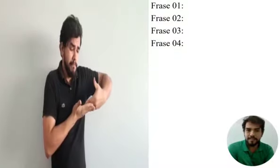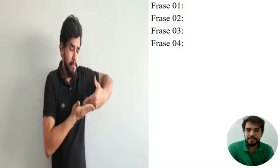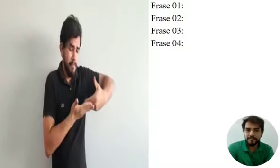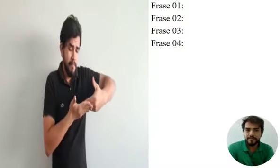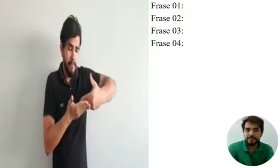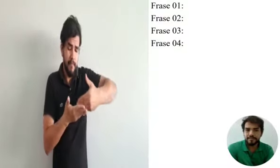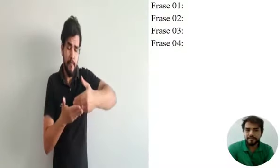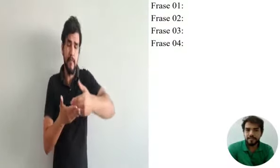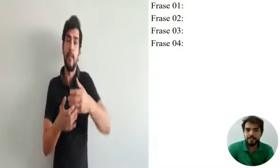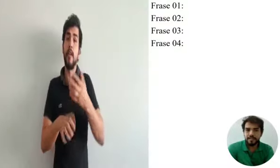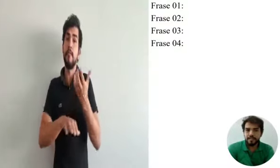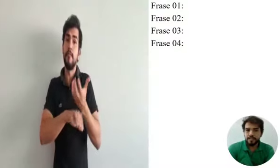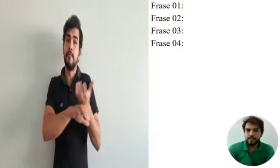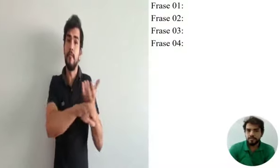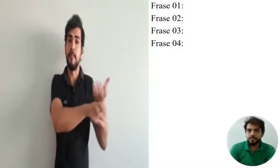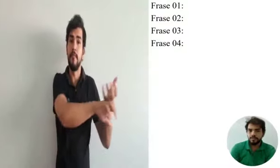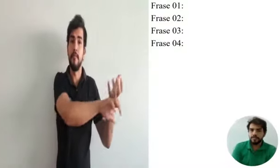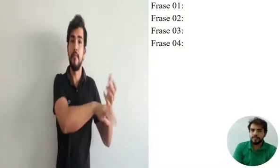ciências,